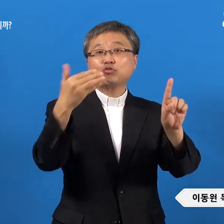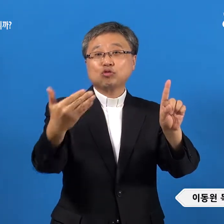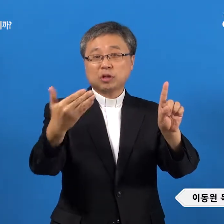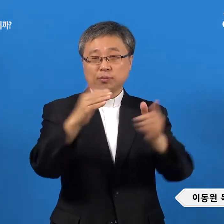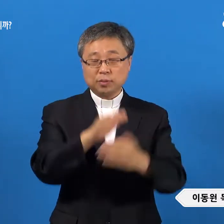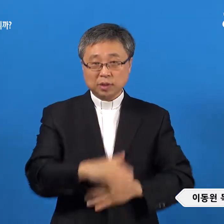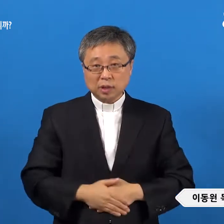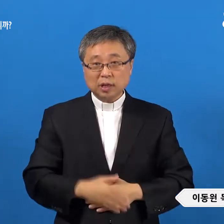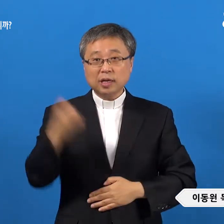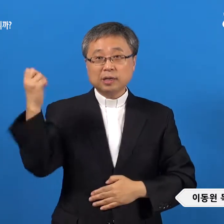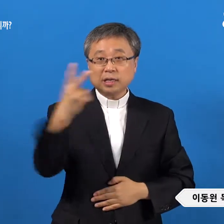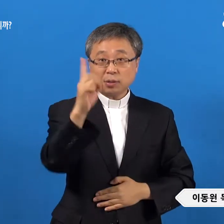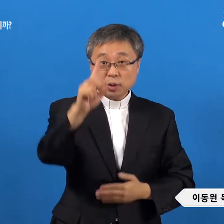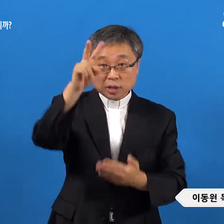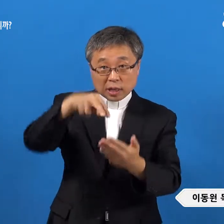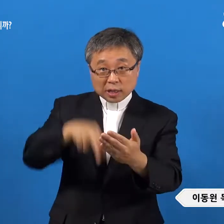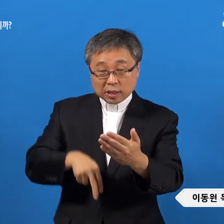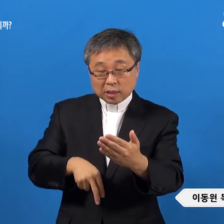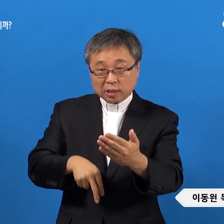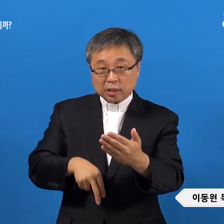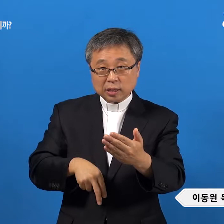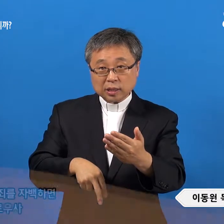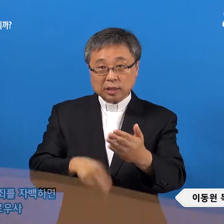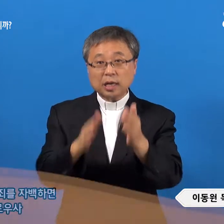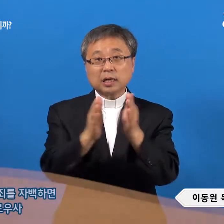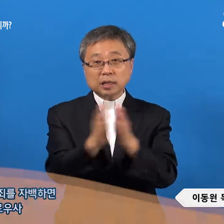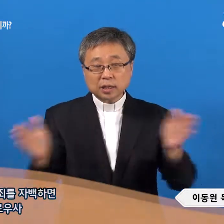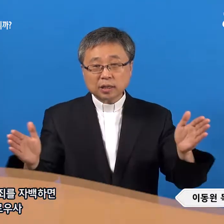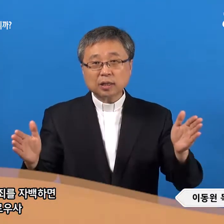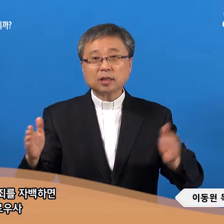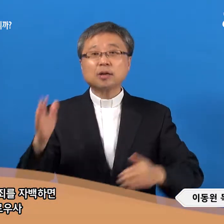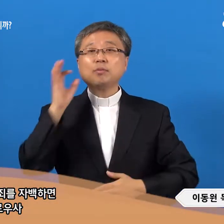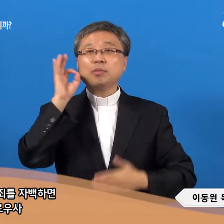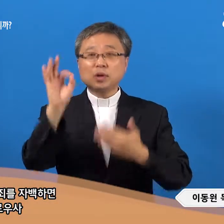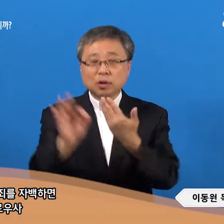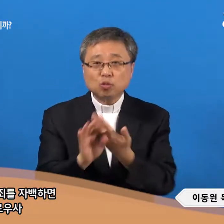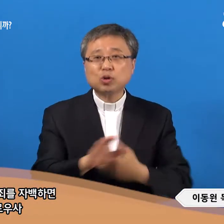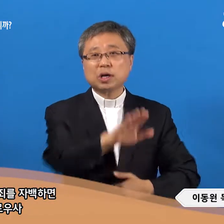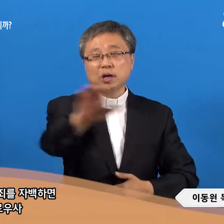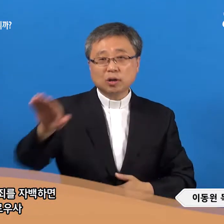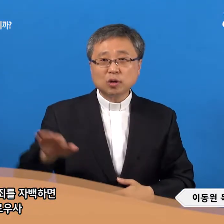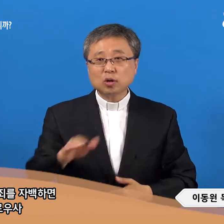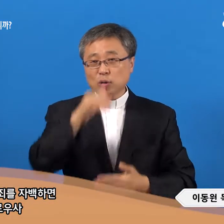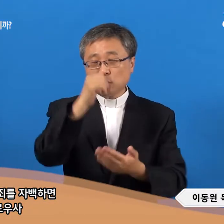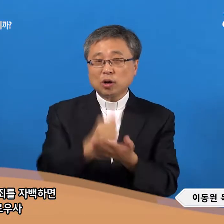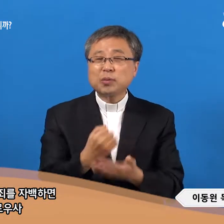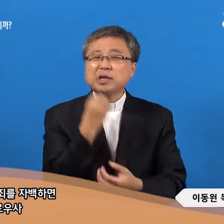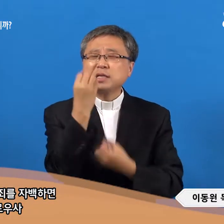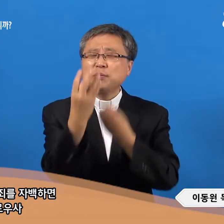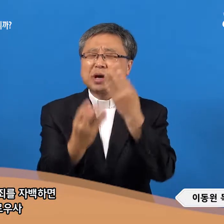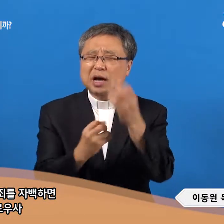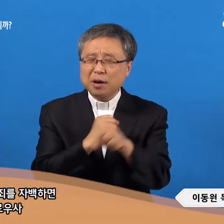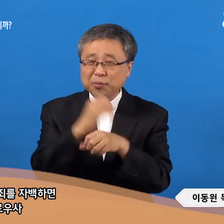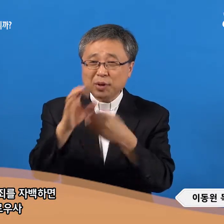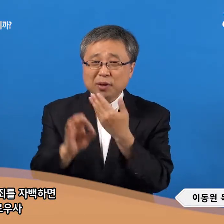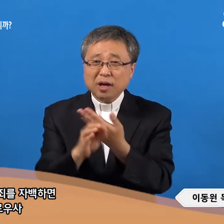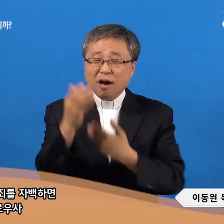9절입니다. 다시 한번 읽겠습니다. 요한일서 1장 9절 시작. 만일 우리가 우리 죄를 자백하면 그는